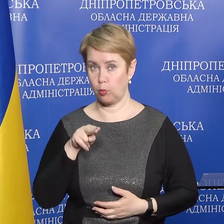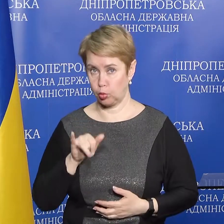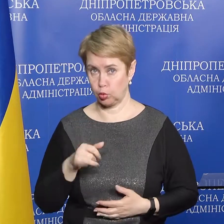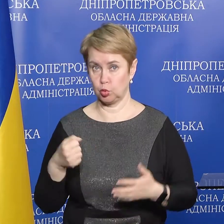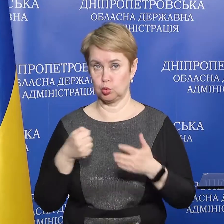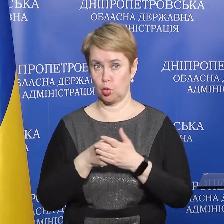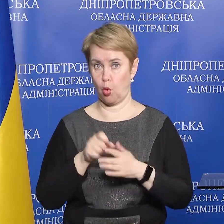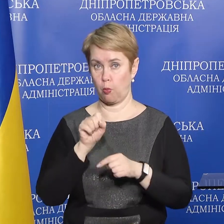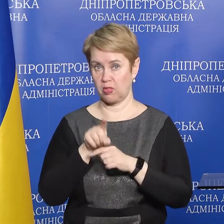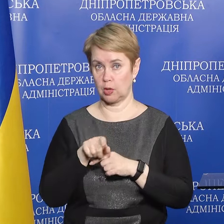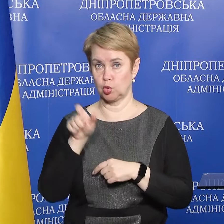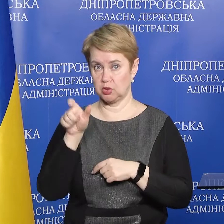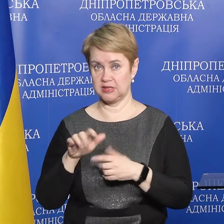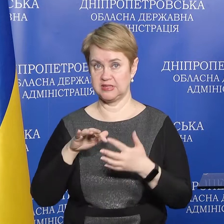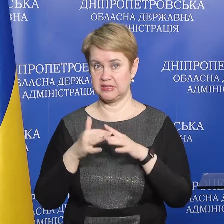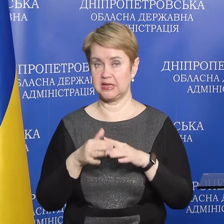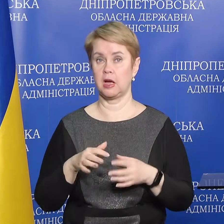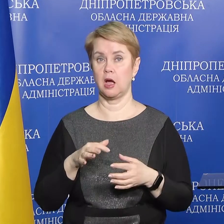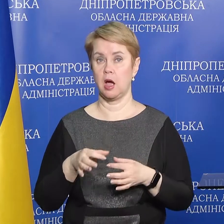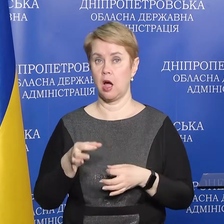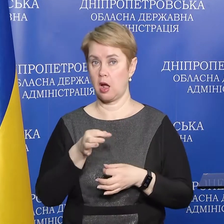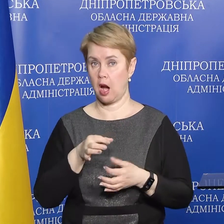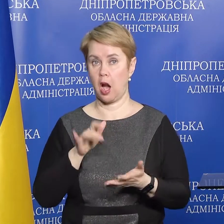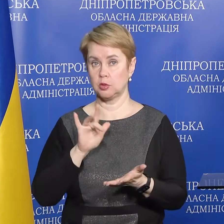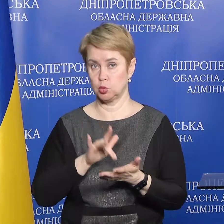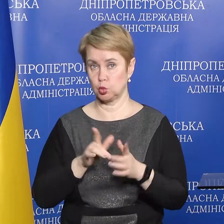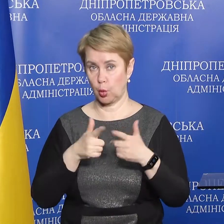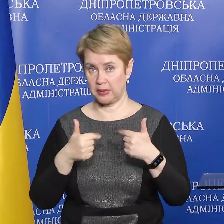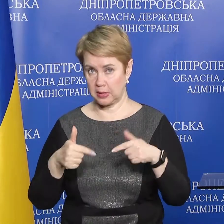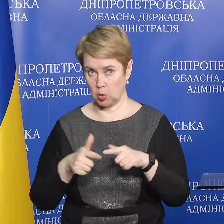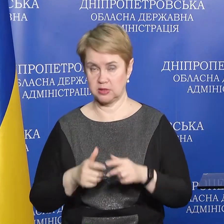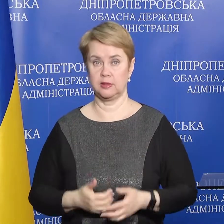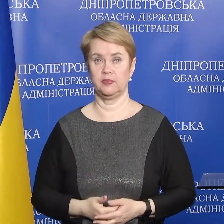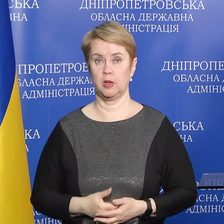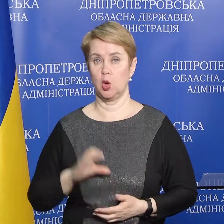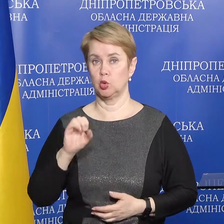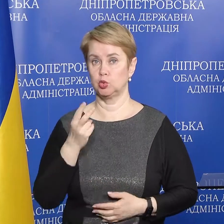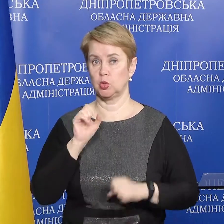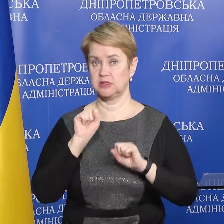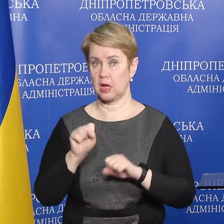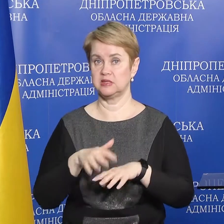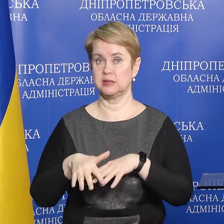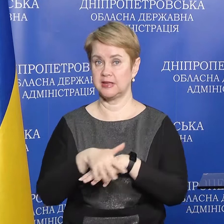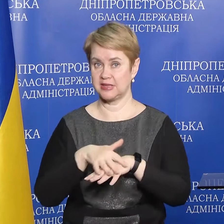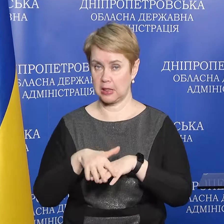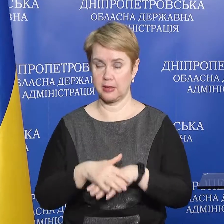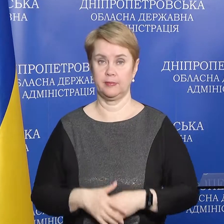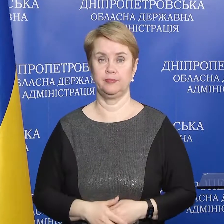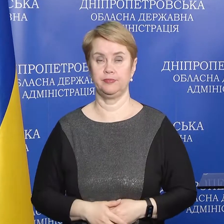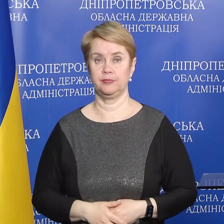до уповноважених осіб сільських рад або до структурних підрозділів соціального захисту населення.